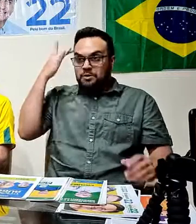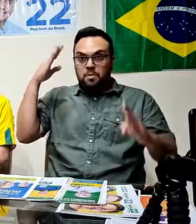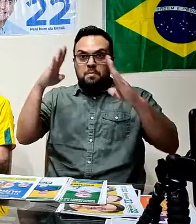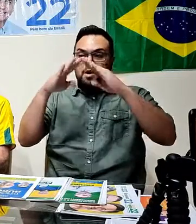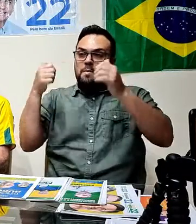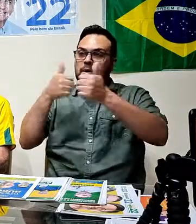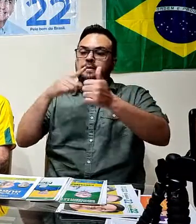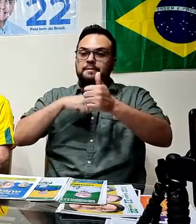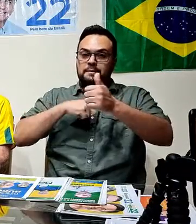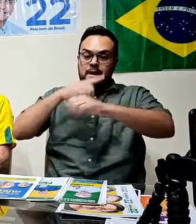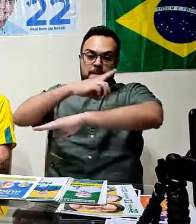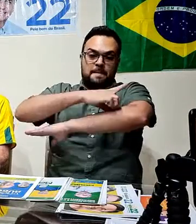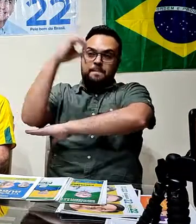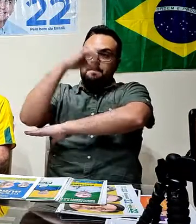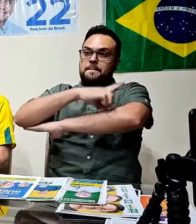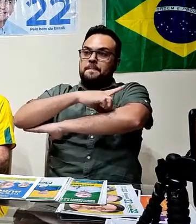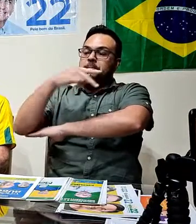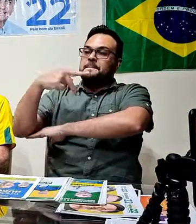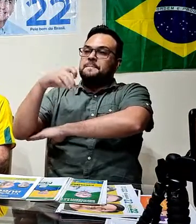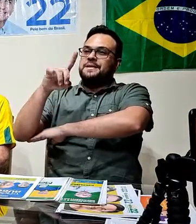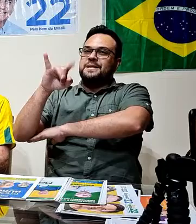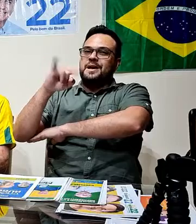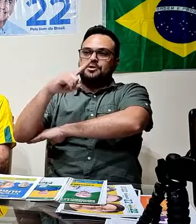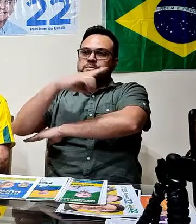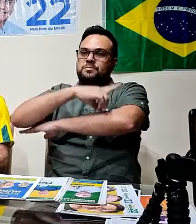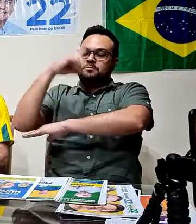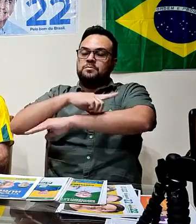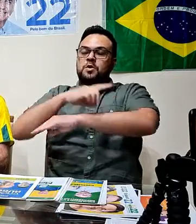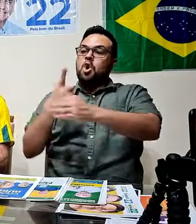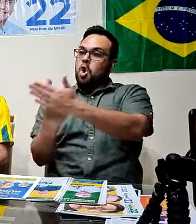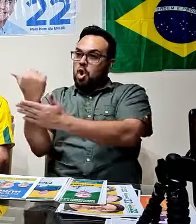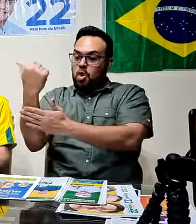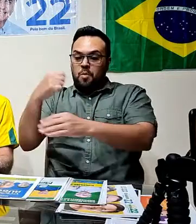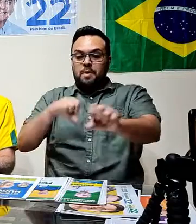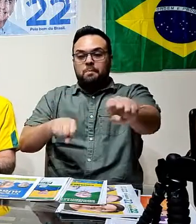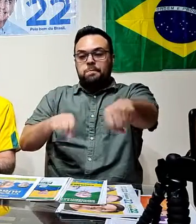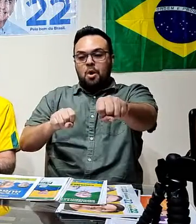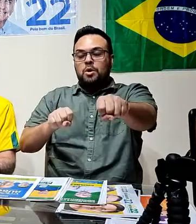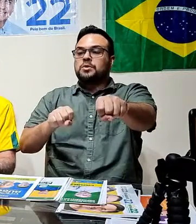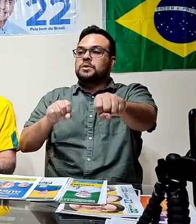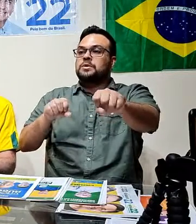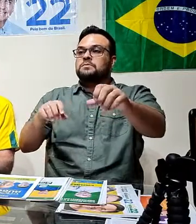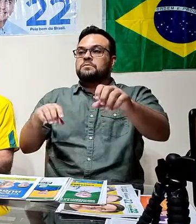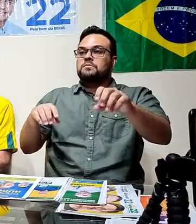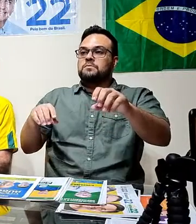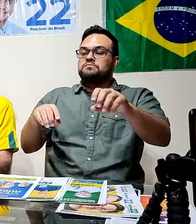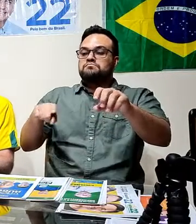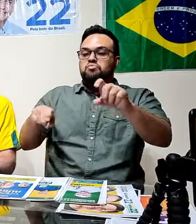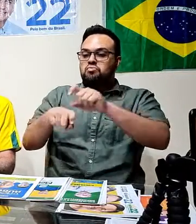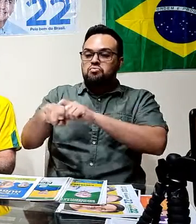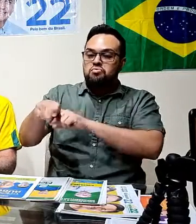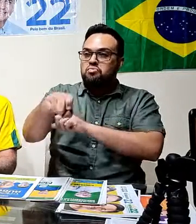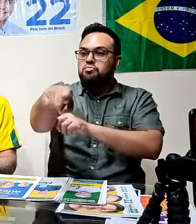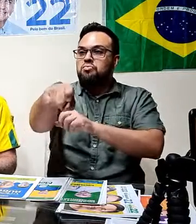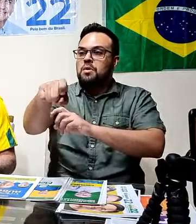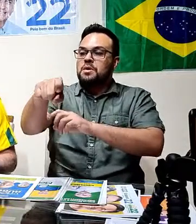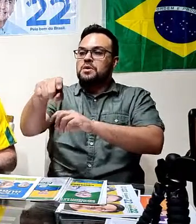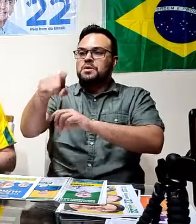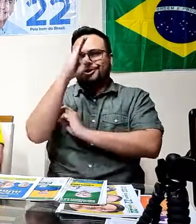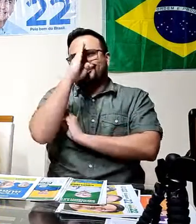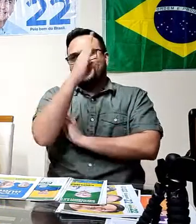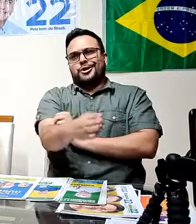praça de pedágio na frente, se comprar uma moto e trabalhar de carro e deixar o carro em casa e trabalhar